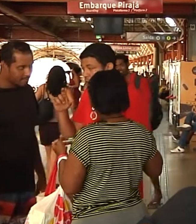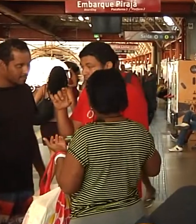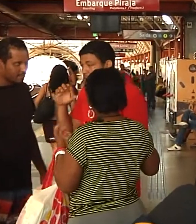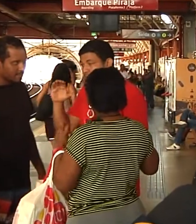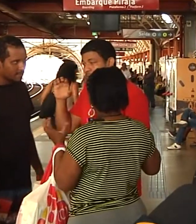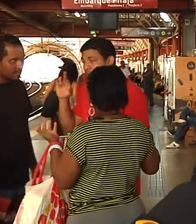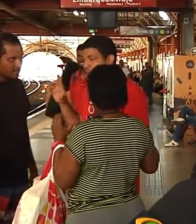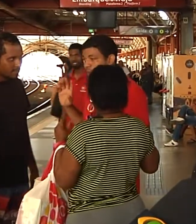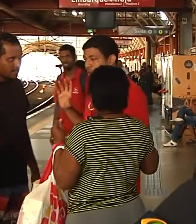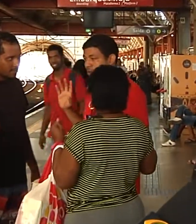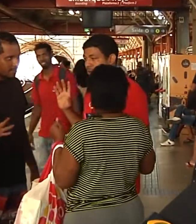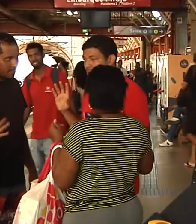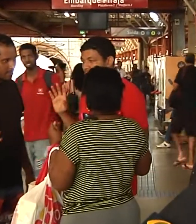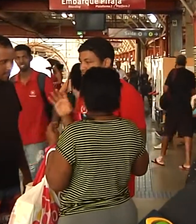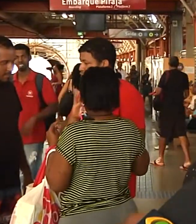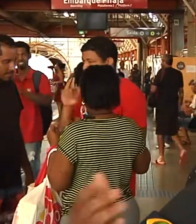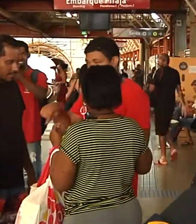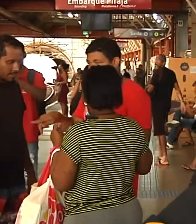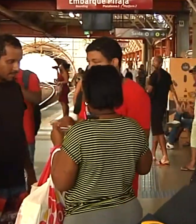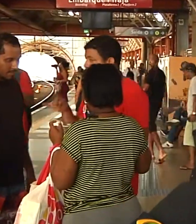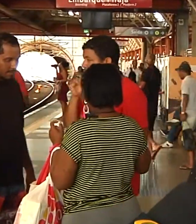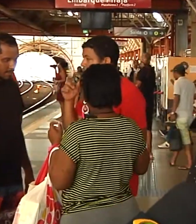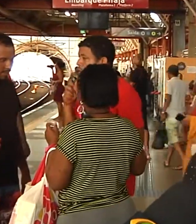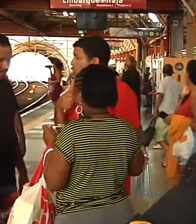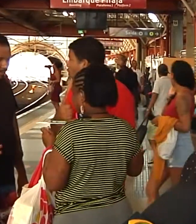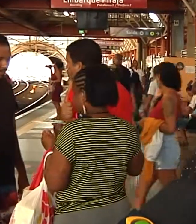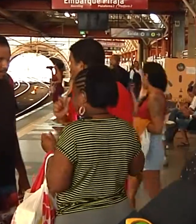essa rede, consegue escanear o QR Code e ter acesso aos vídeos da plataforma.